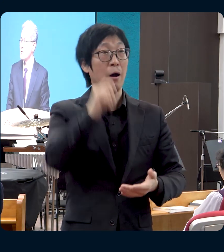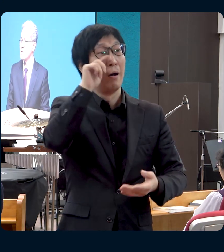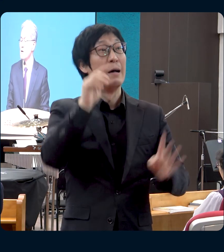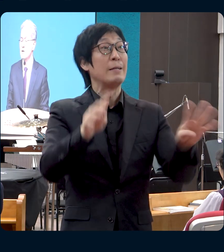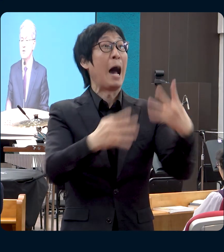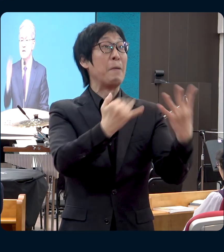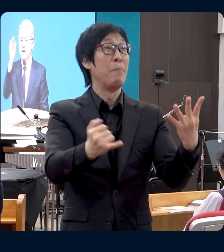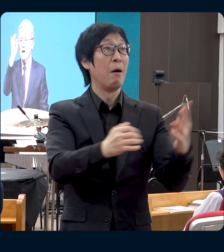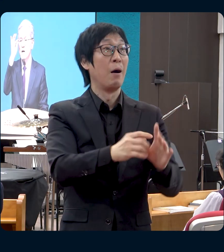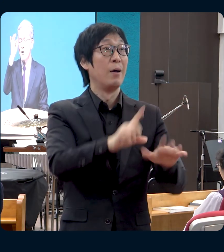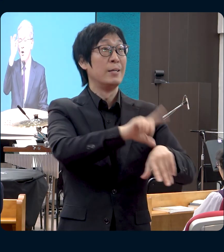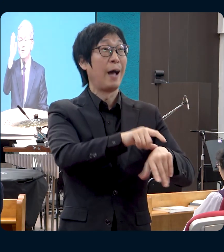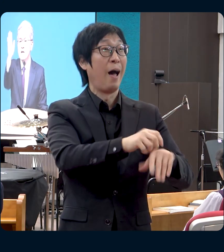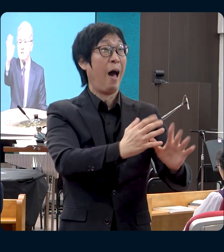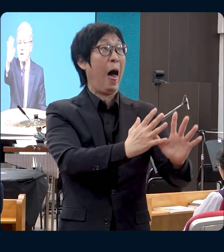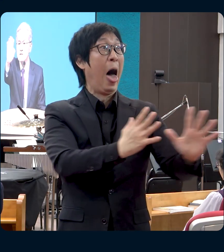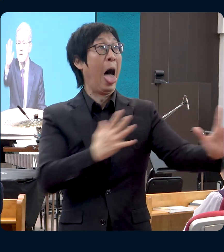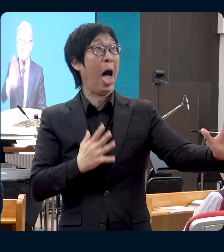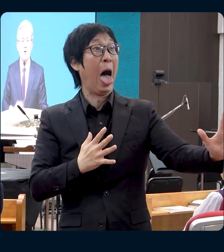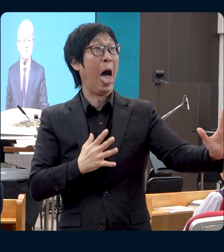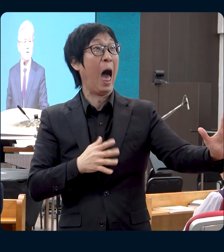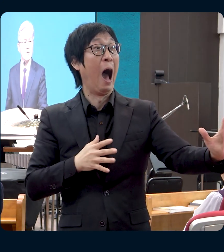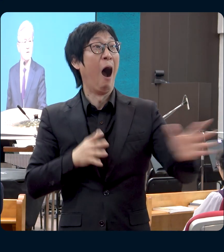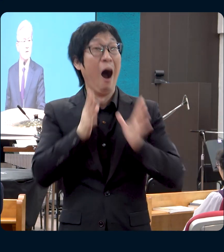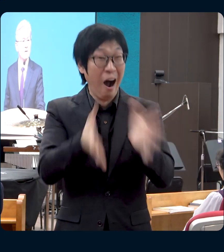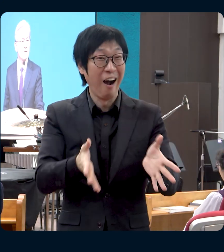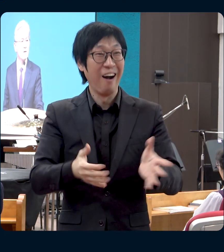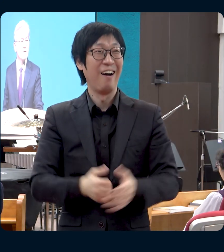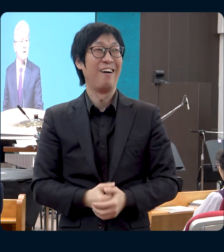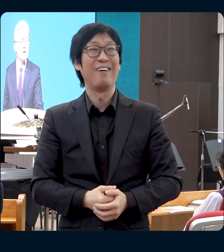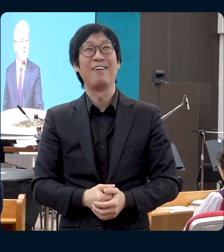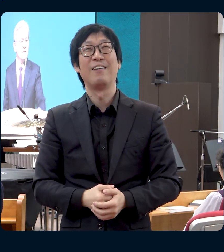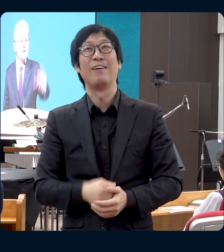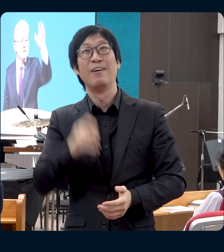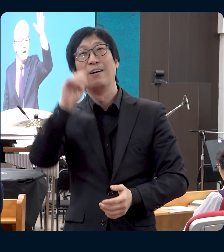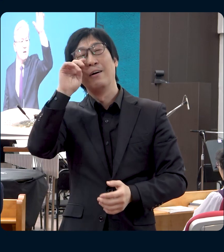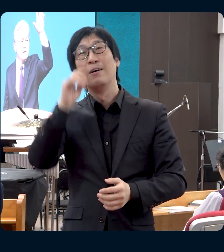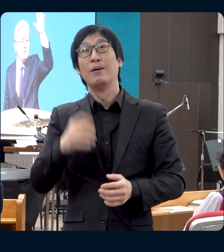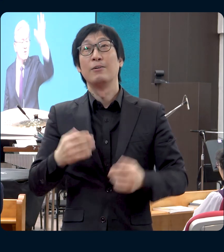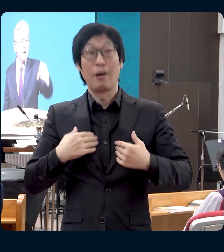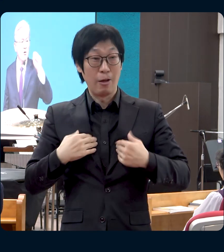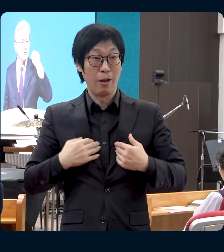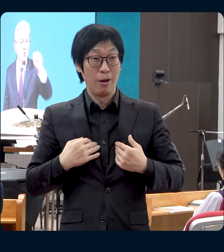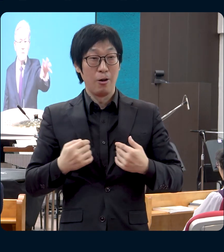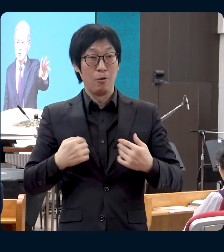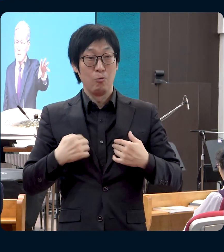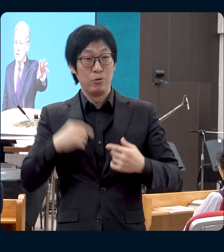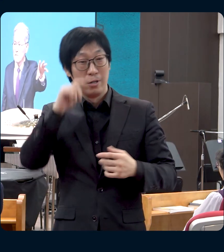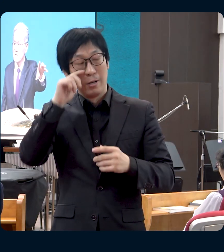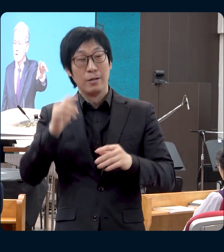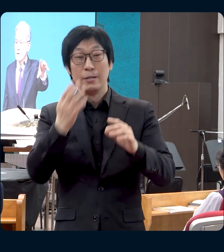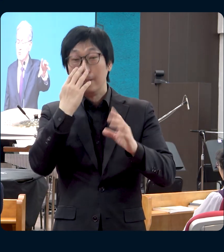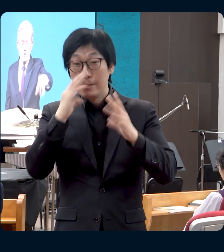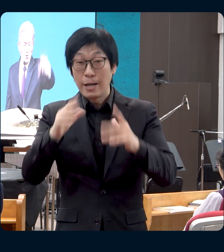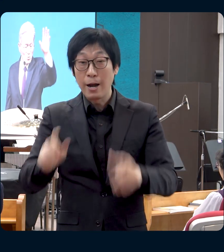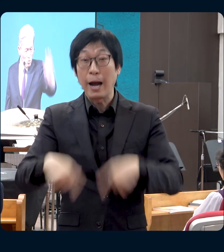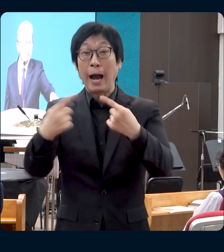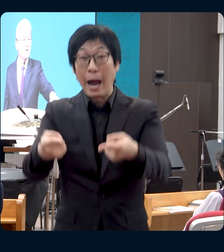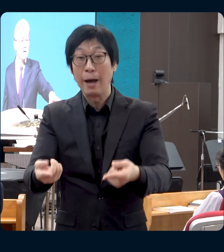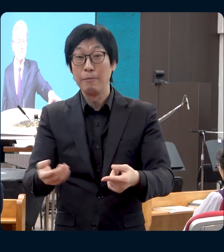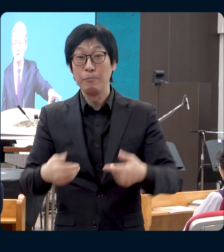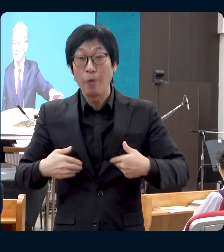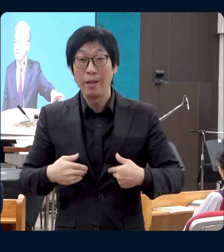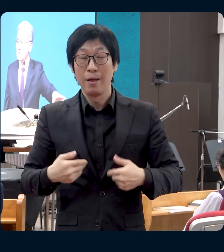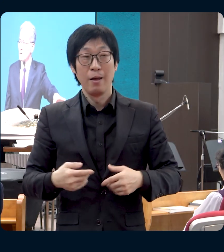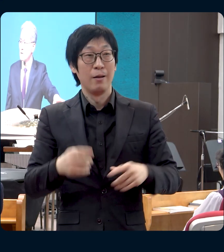심하죠. 그러니까 언제 끝날는지 알 수가 없어요. 만약에 그날 우리가 거길 통과 못하면 우리는 거기서 노숙을